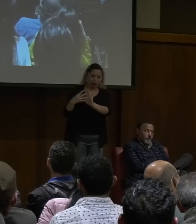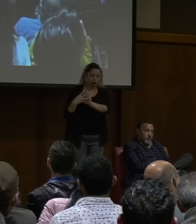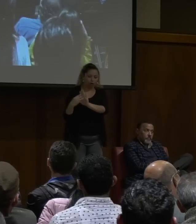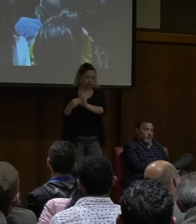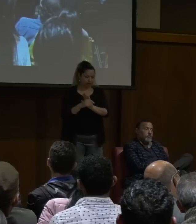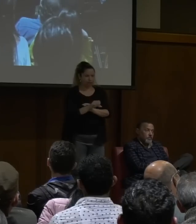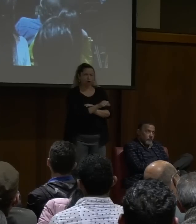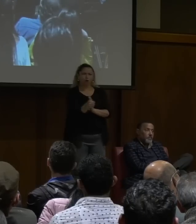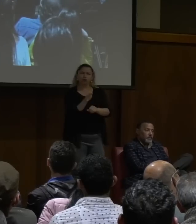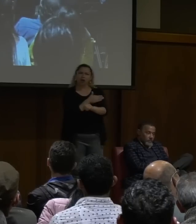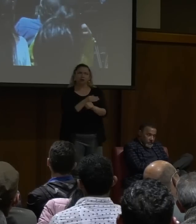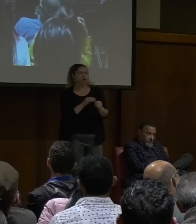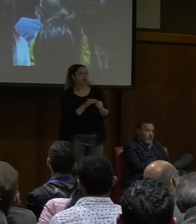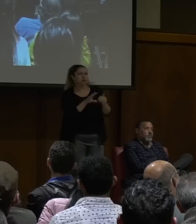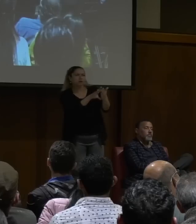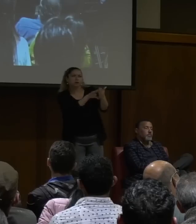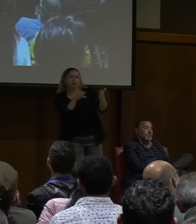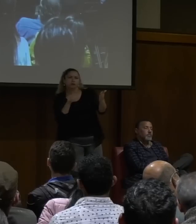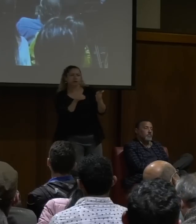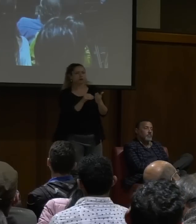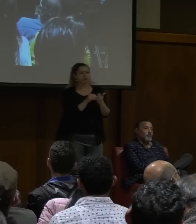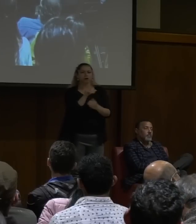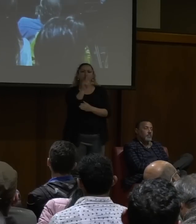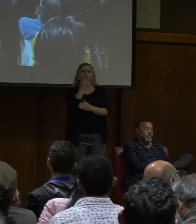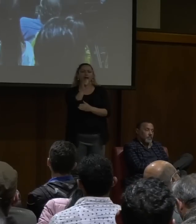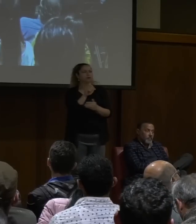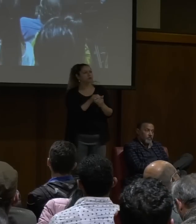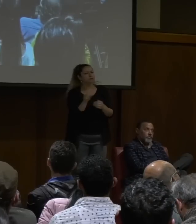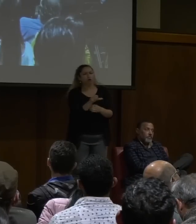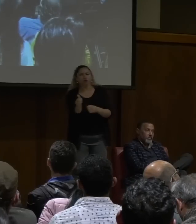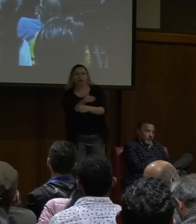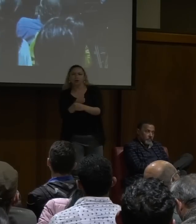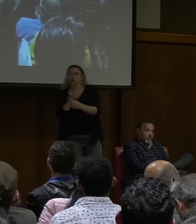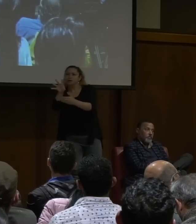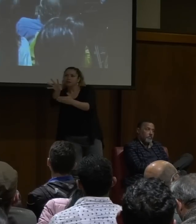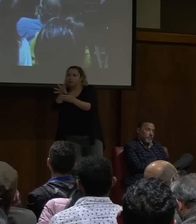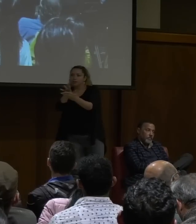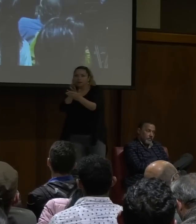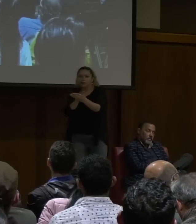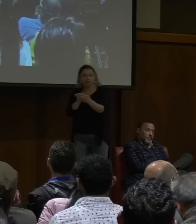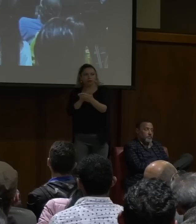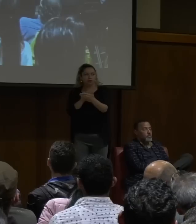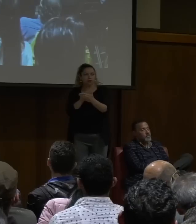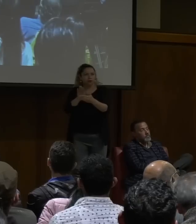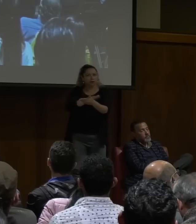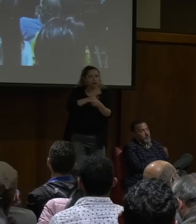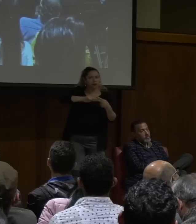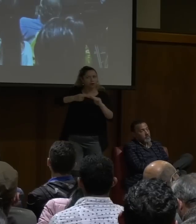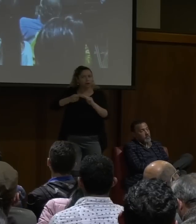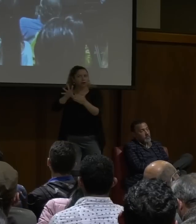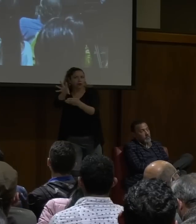La Honda Herida, de Lorenzo Morales. El Reencauchado, la melodía es de Lorenzo